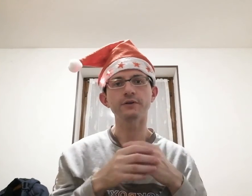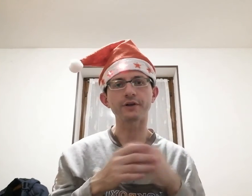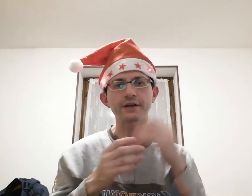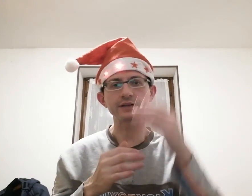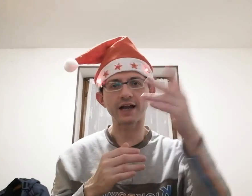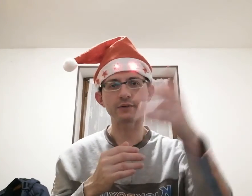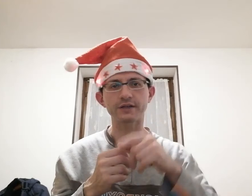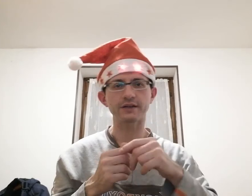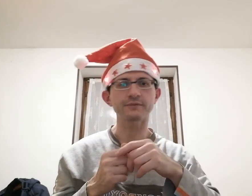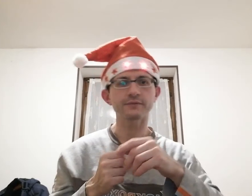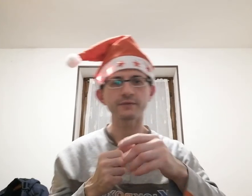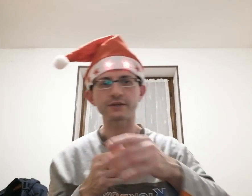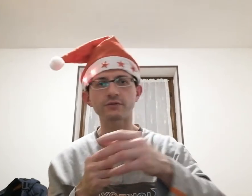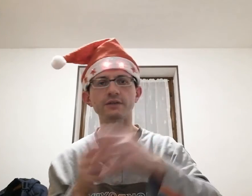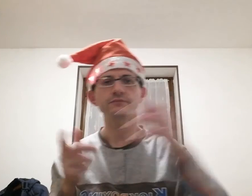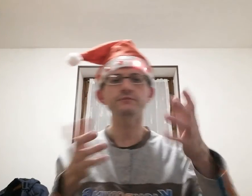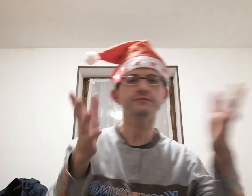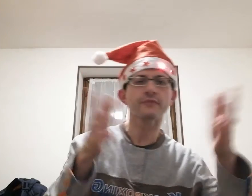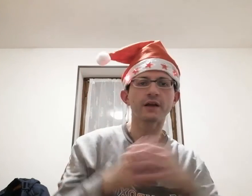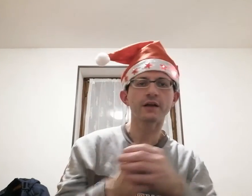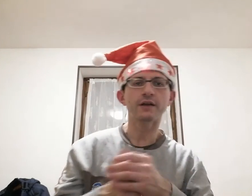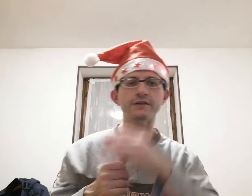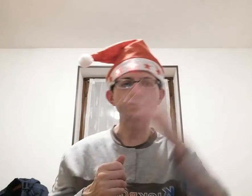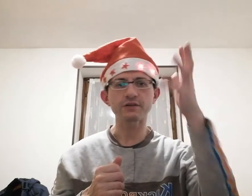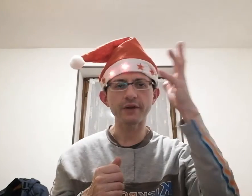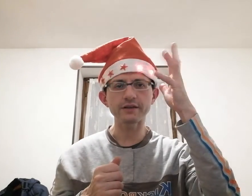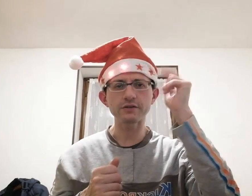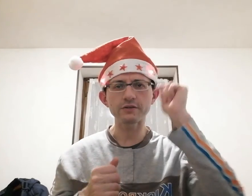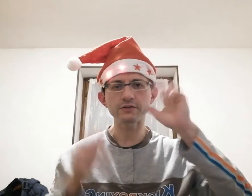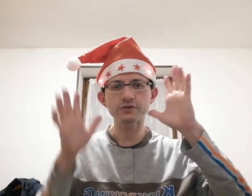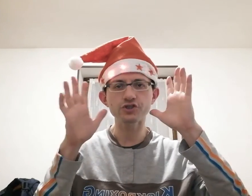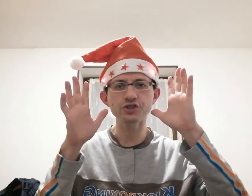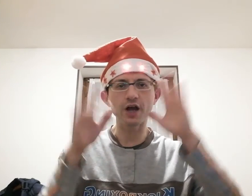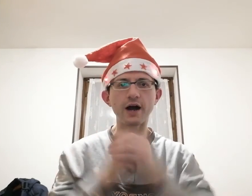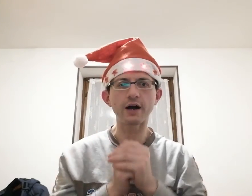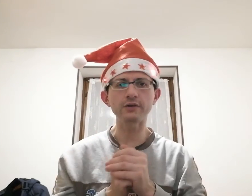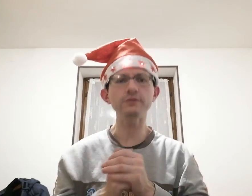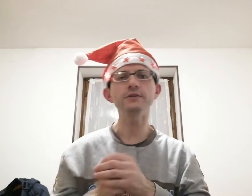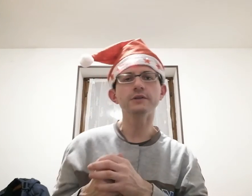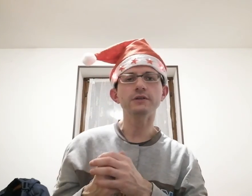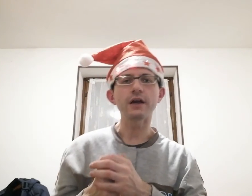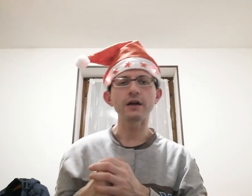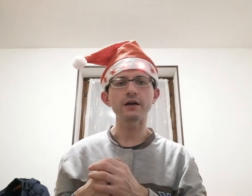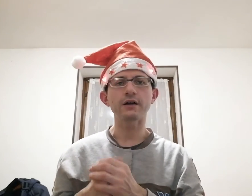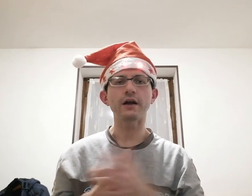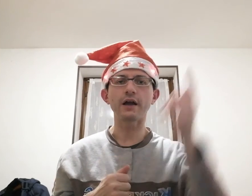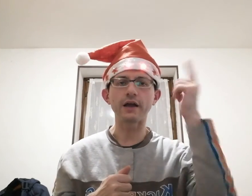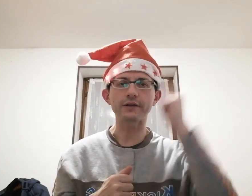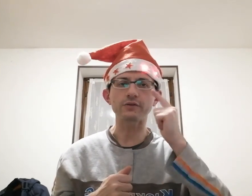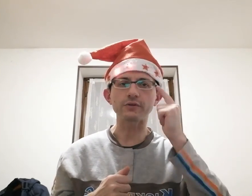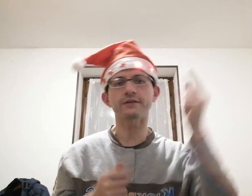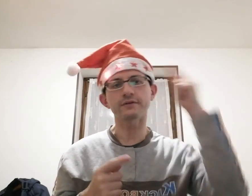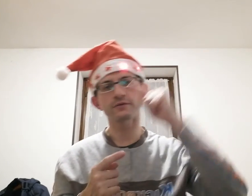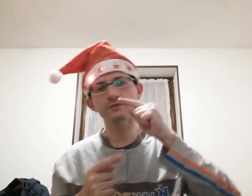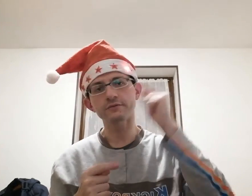non rientriamo, che Ettore sta seguendo, ciao, Ettore,